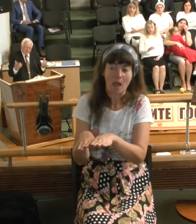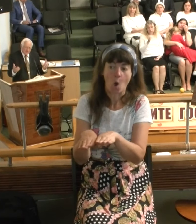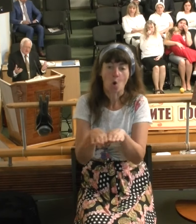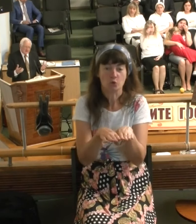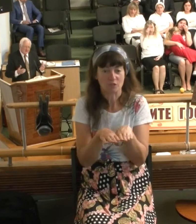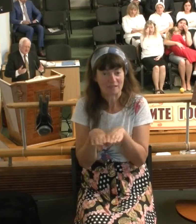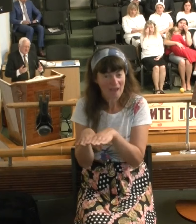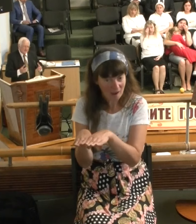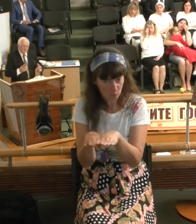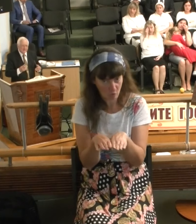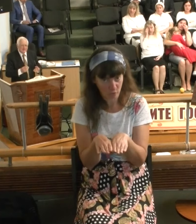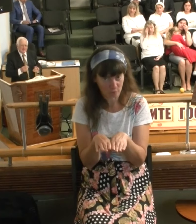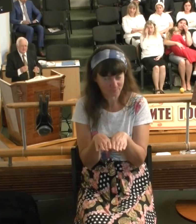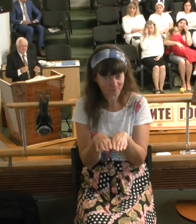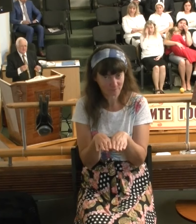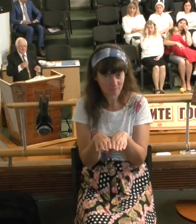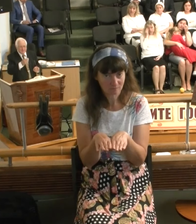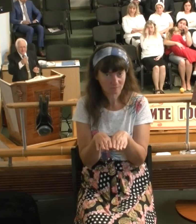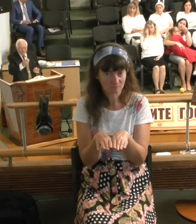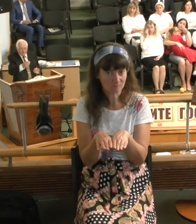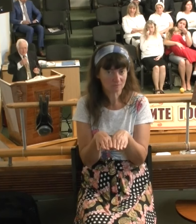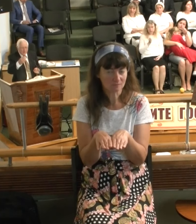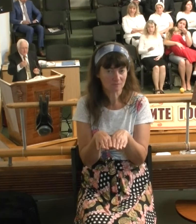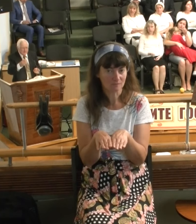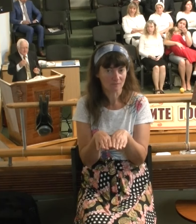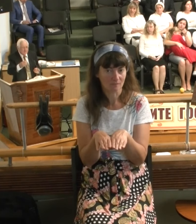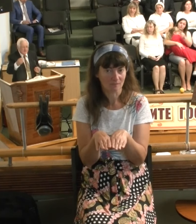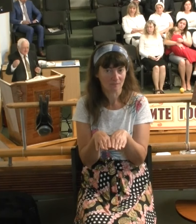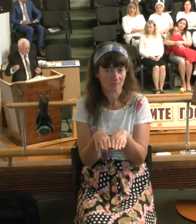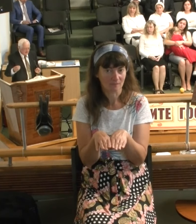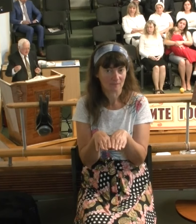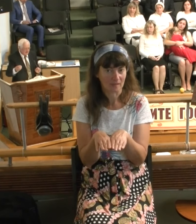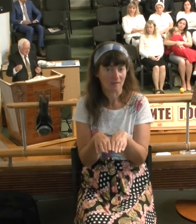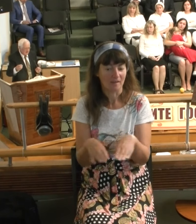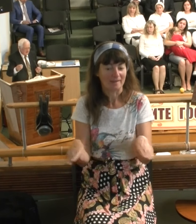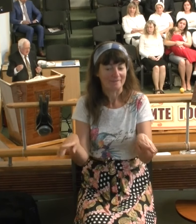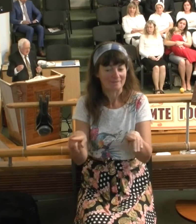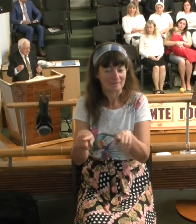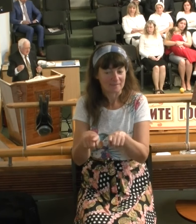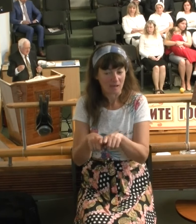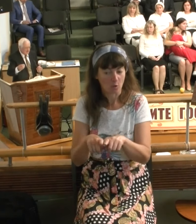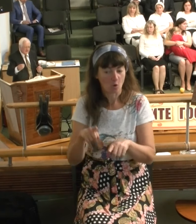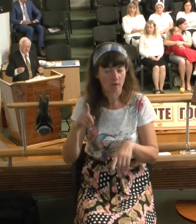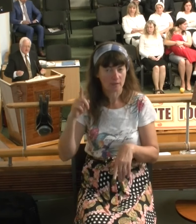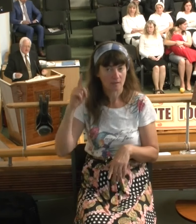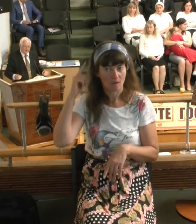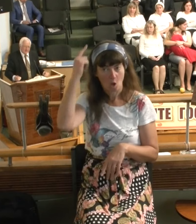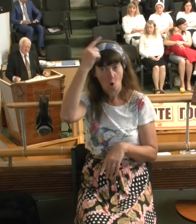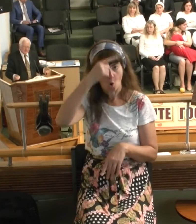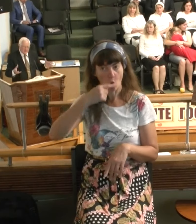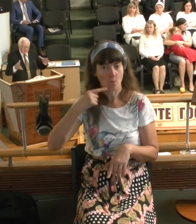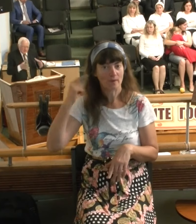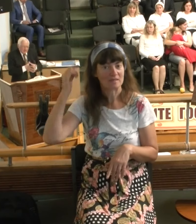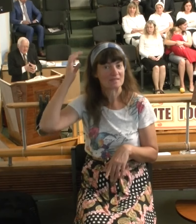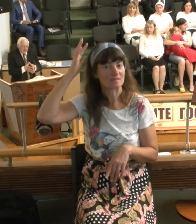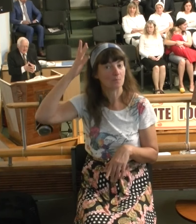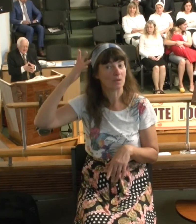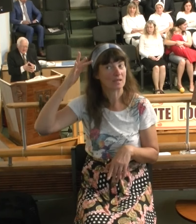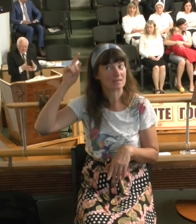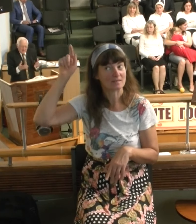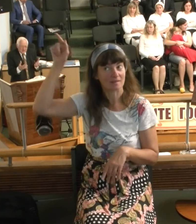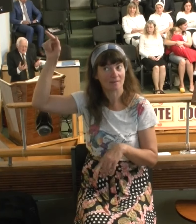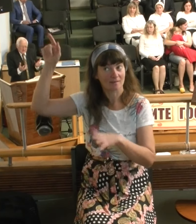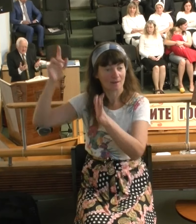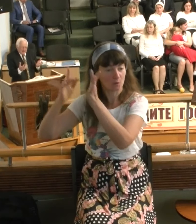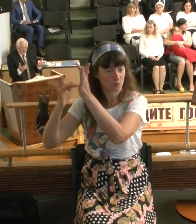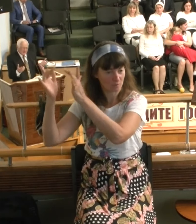других переводах есть написано, у вас должен быть такой образ мыслей, как у Иисуса Христа. Потому что чувства